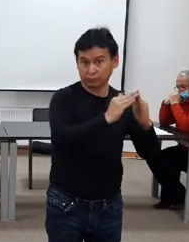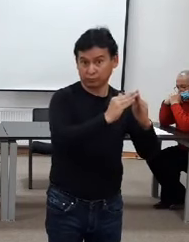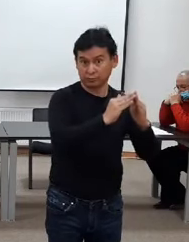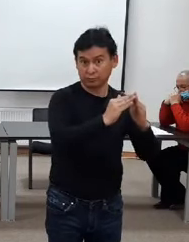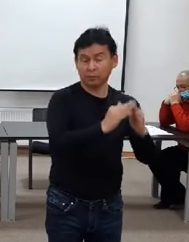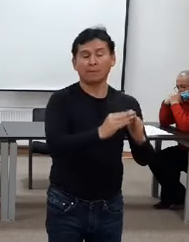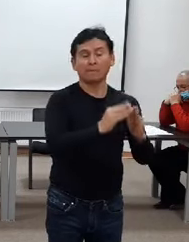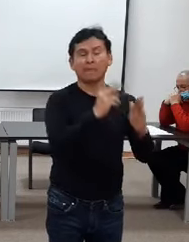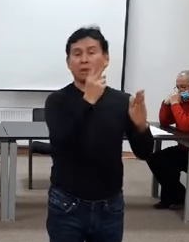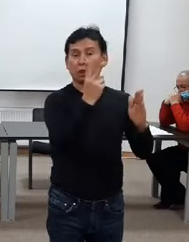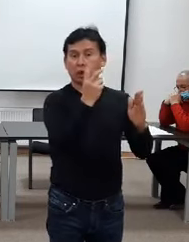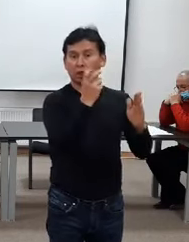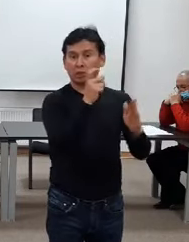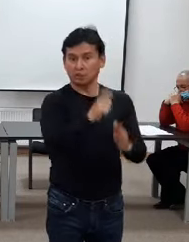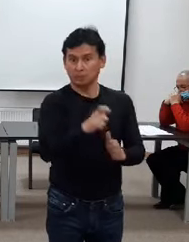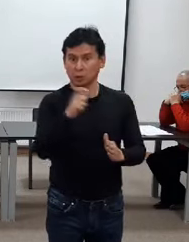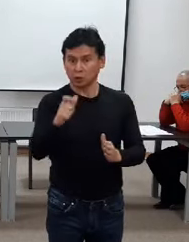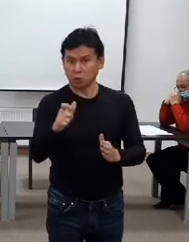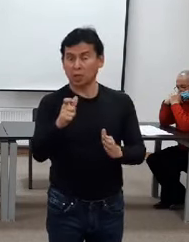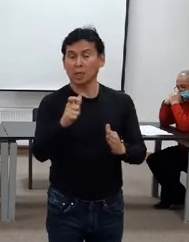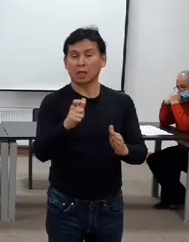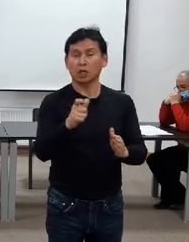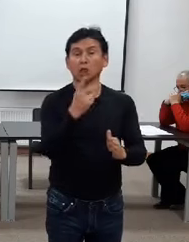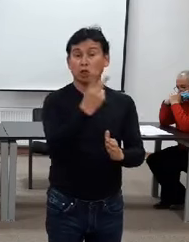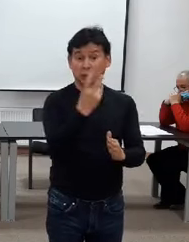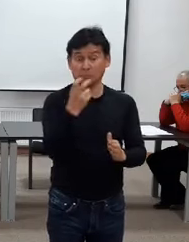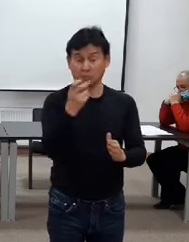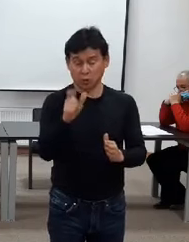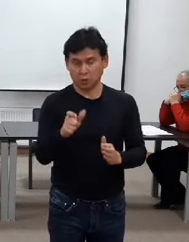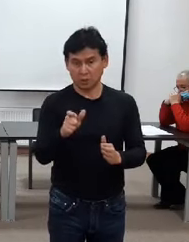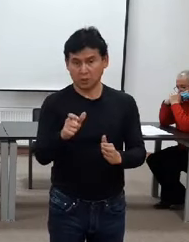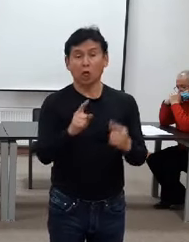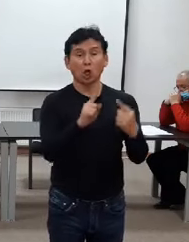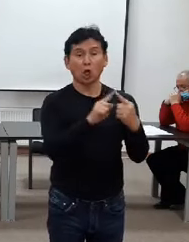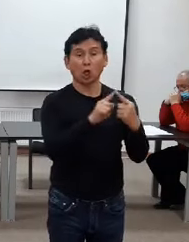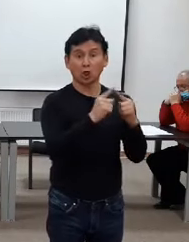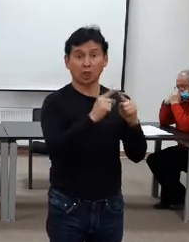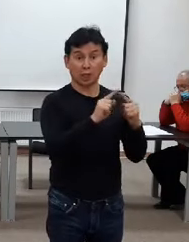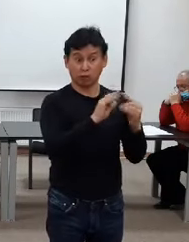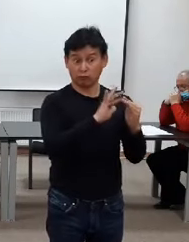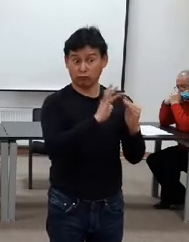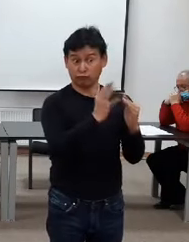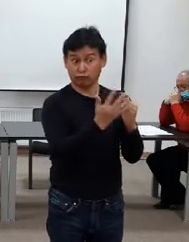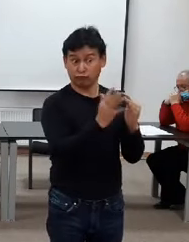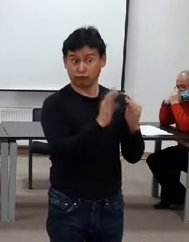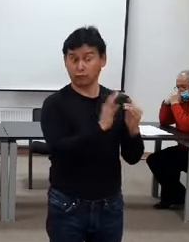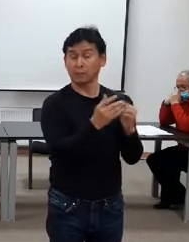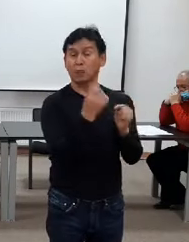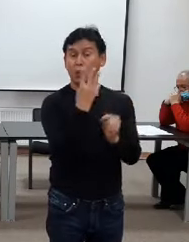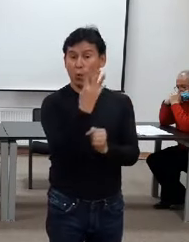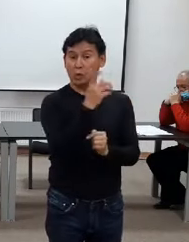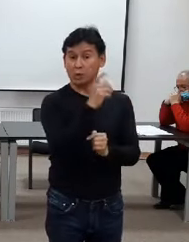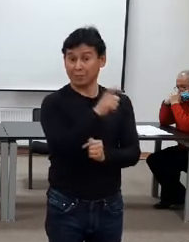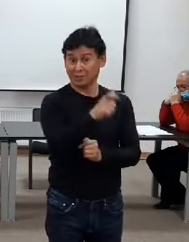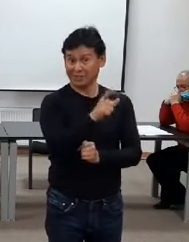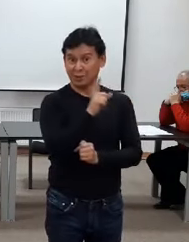12 personas que son las que esperan, 12 personas que son contactos estrechos de los últimos cuatro